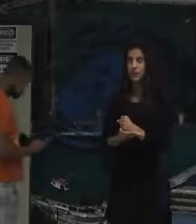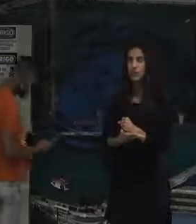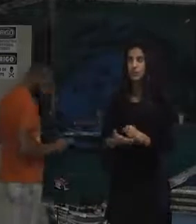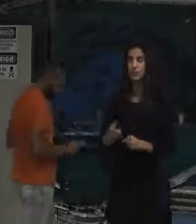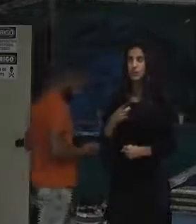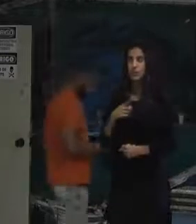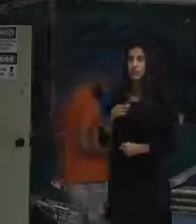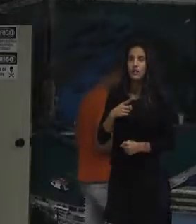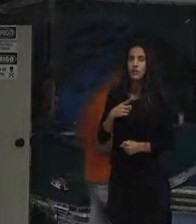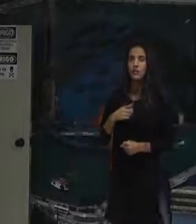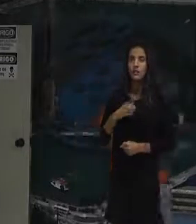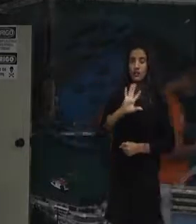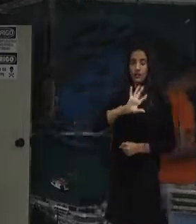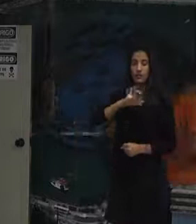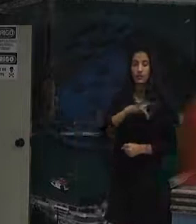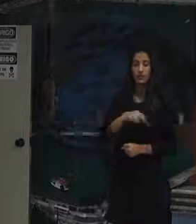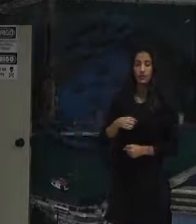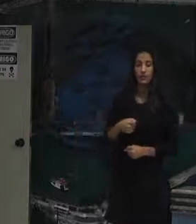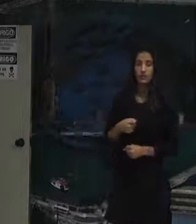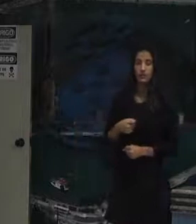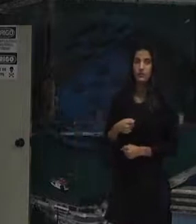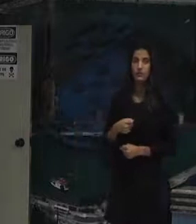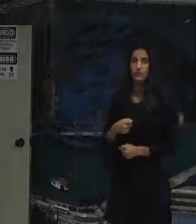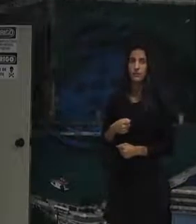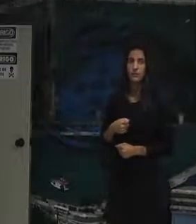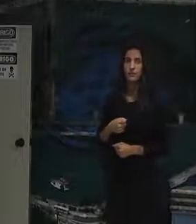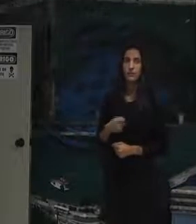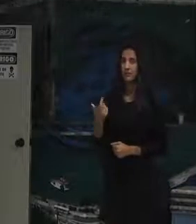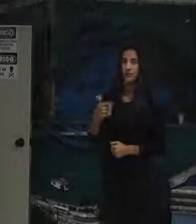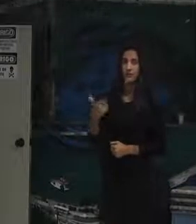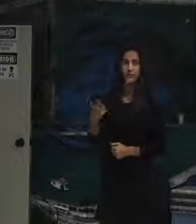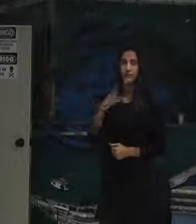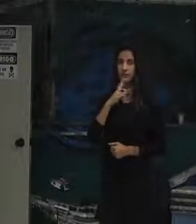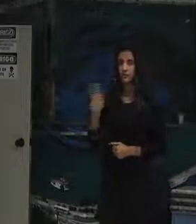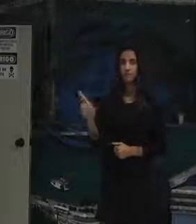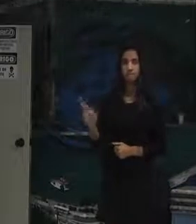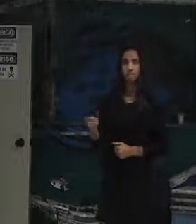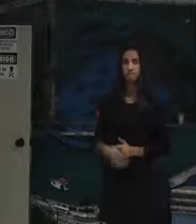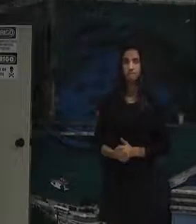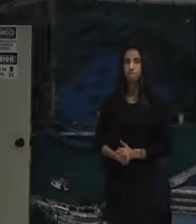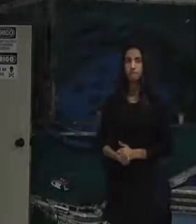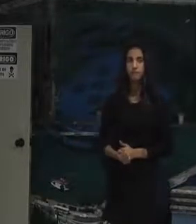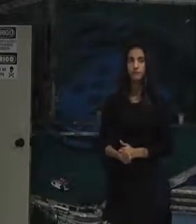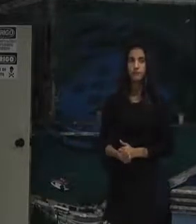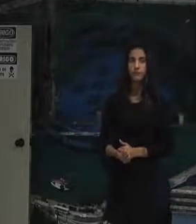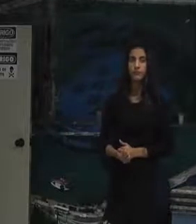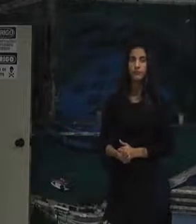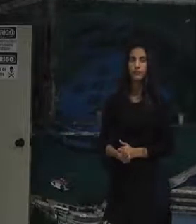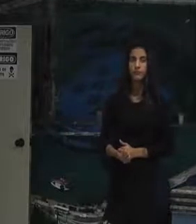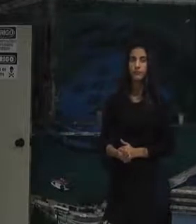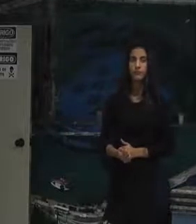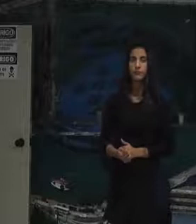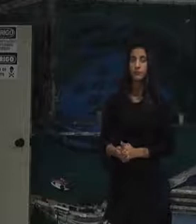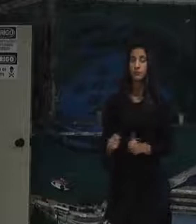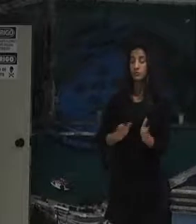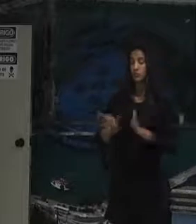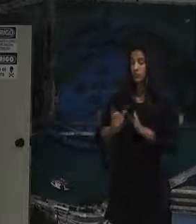CEPLAC, e que não deu resultado. Não teve resultado. Os contratos estão aí e acredito